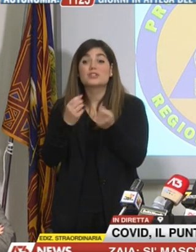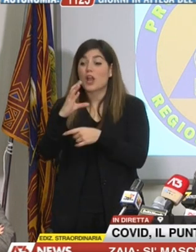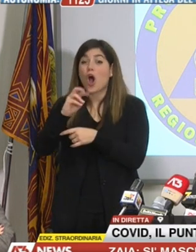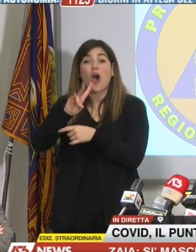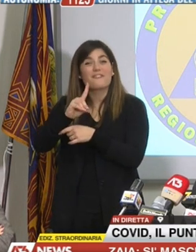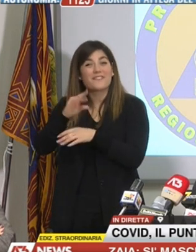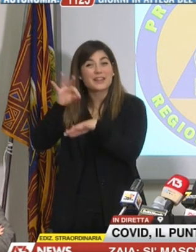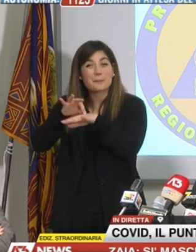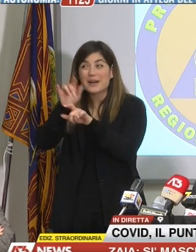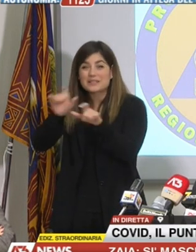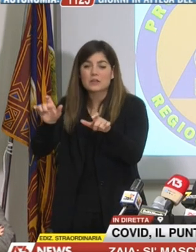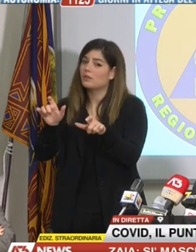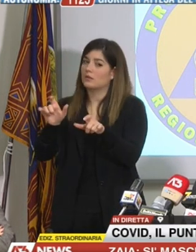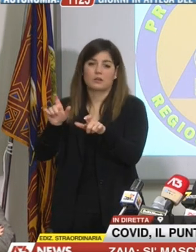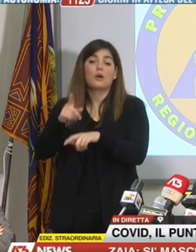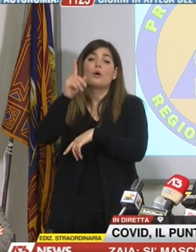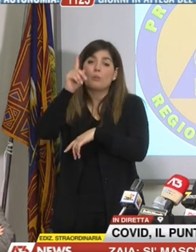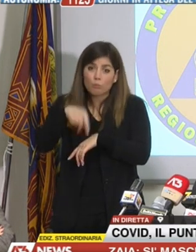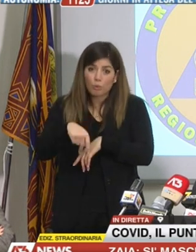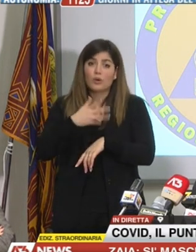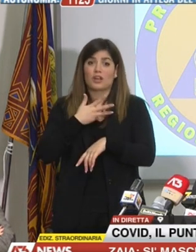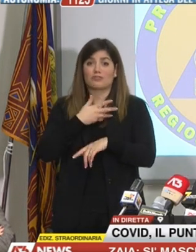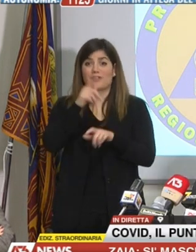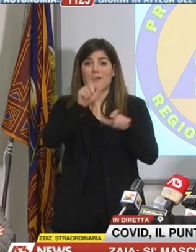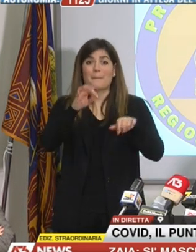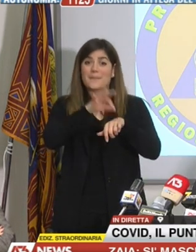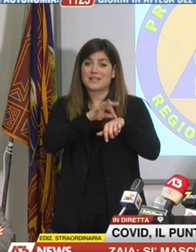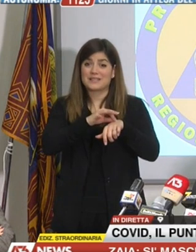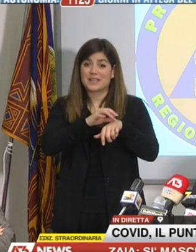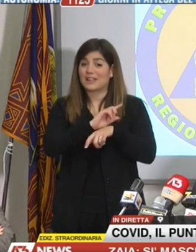parallela di quegli 8.000 pazienti non Covid. Quindi